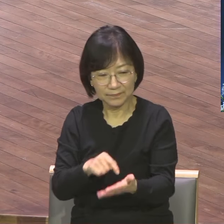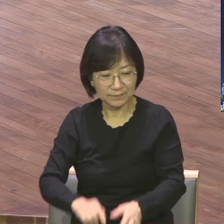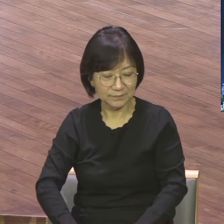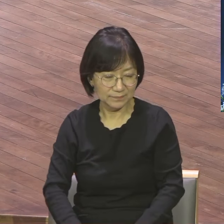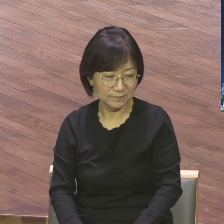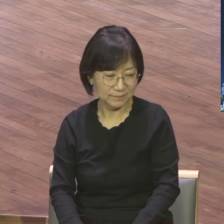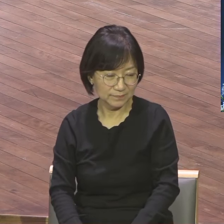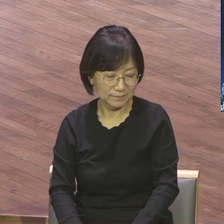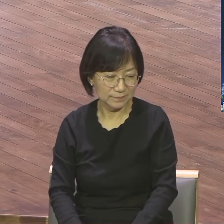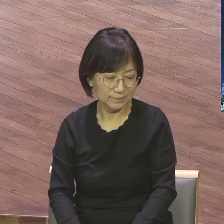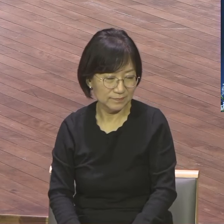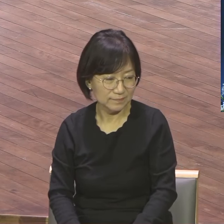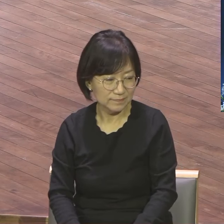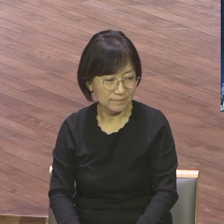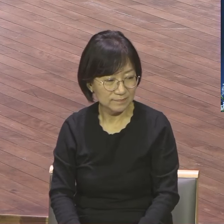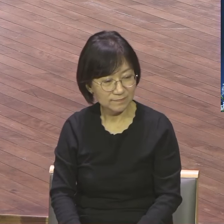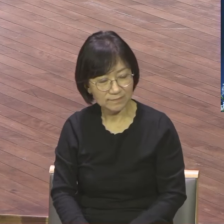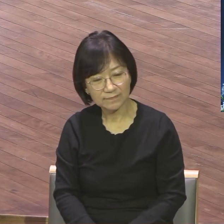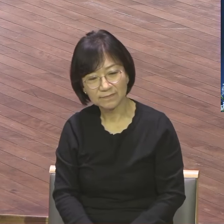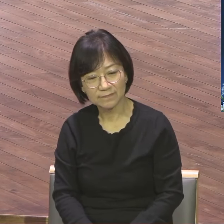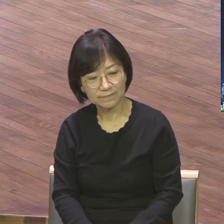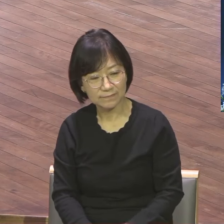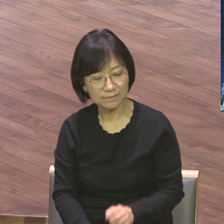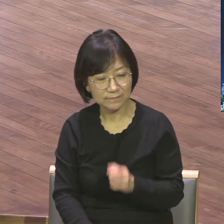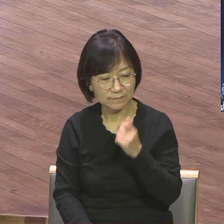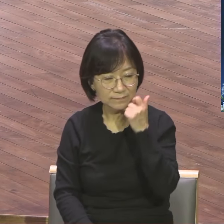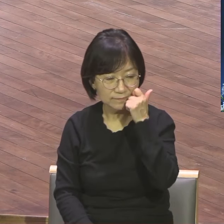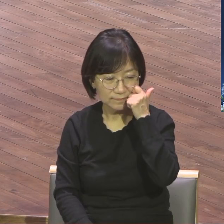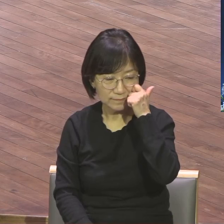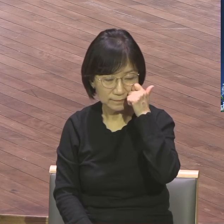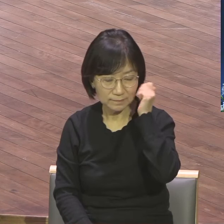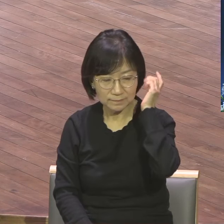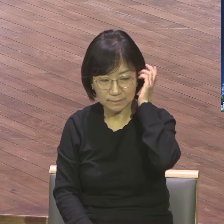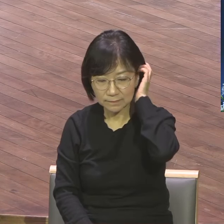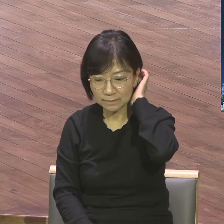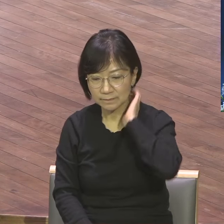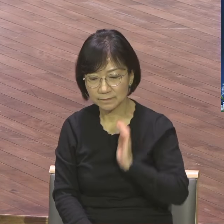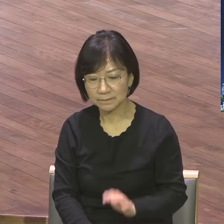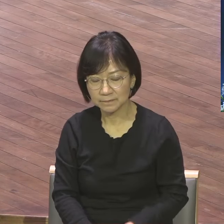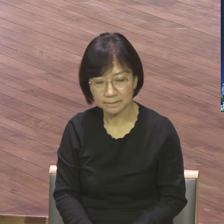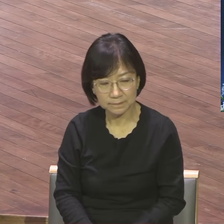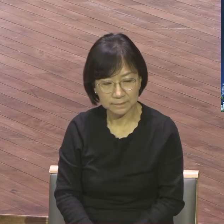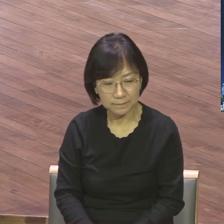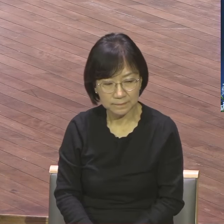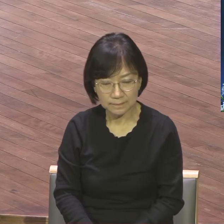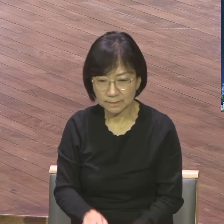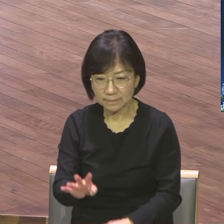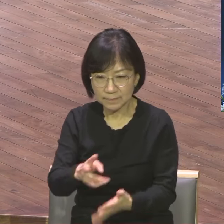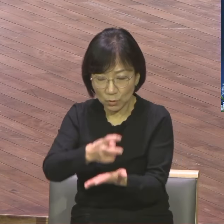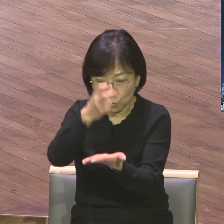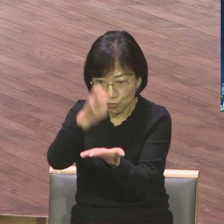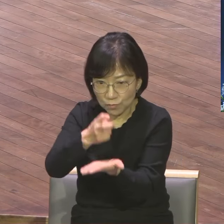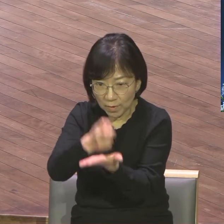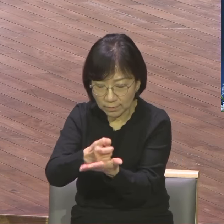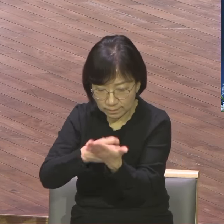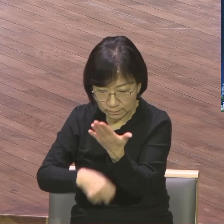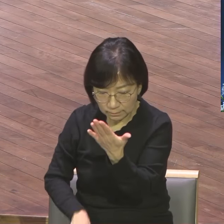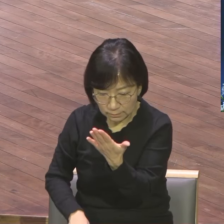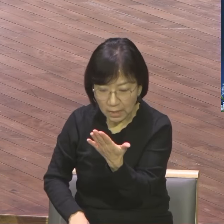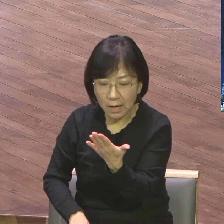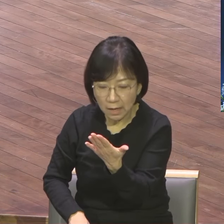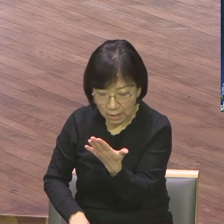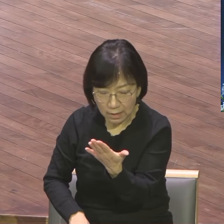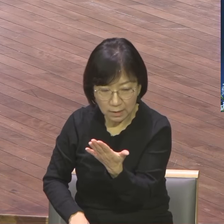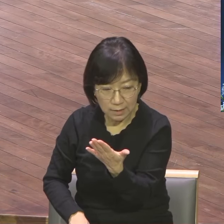너에게 올 수밖에 없다. 이것이 율법을 통해 끊임없이 인간에게 지적하는